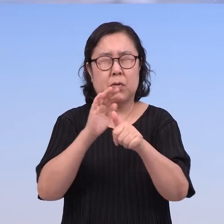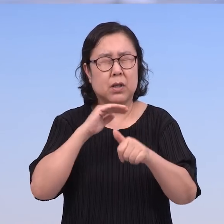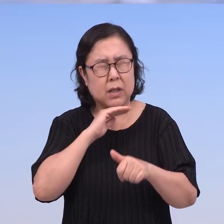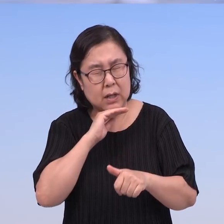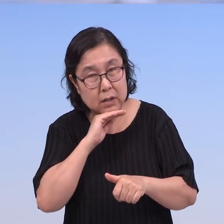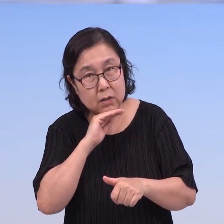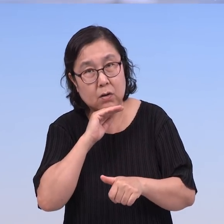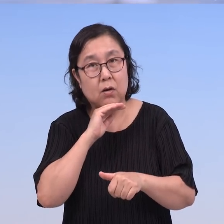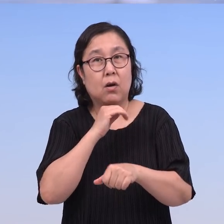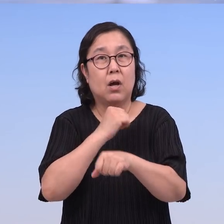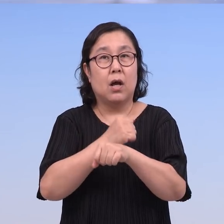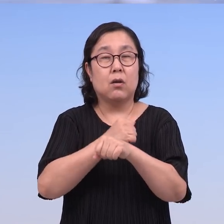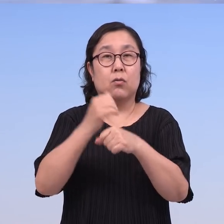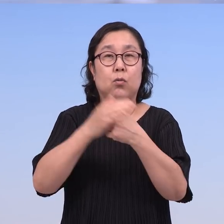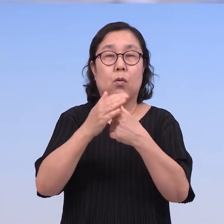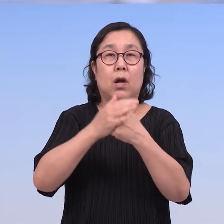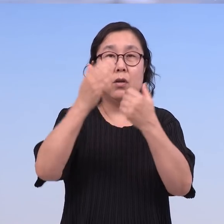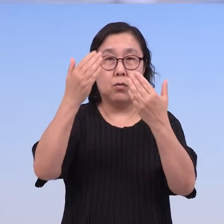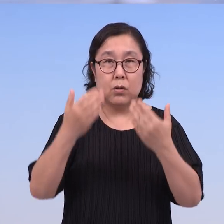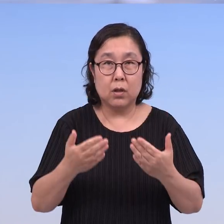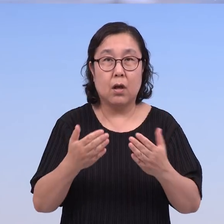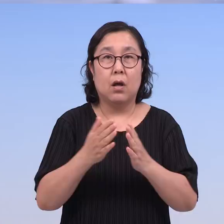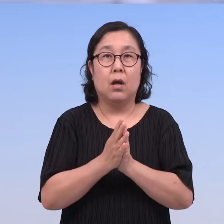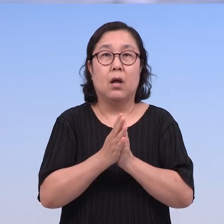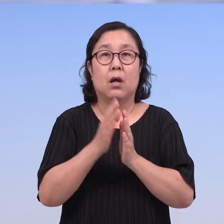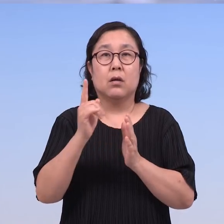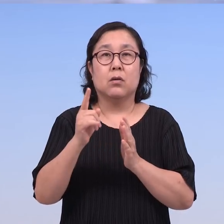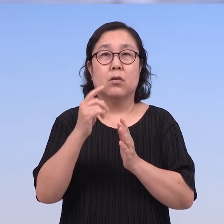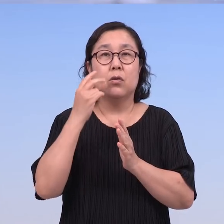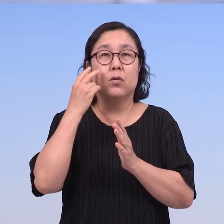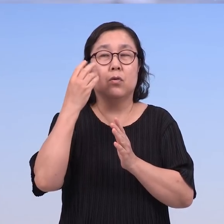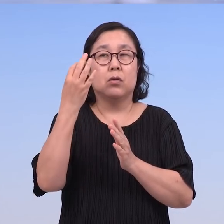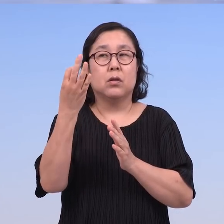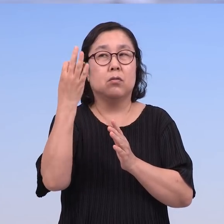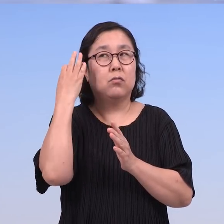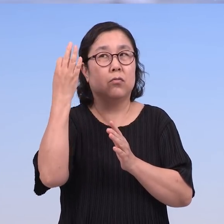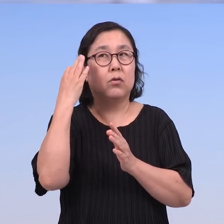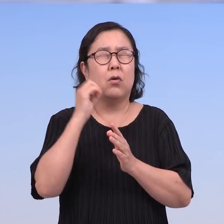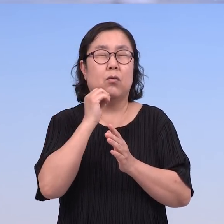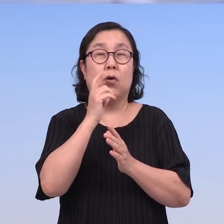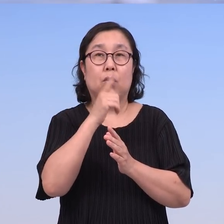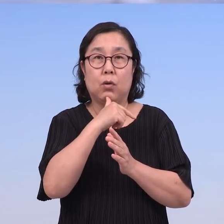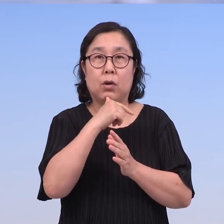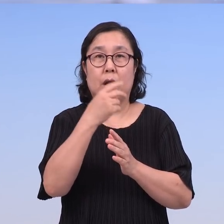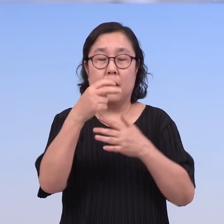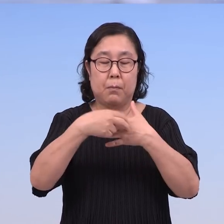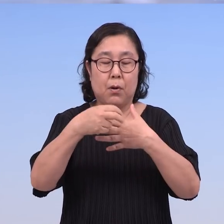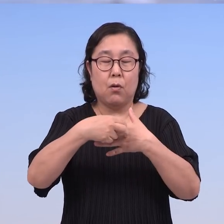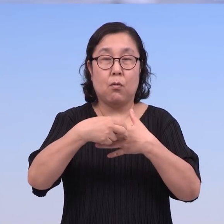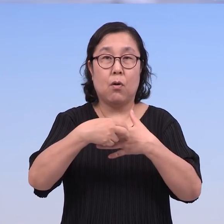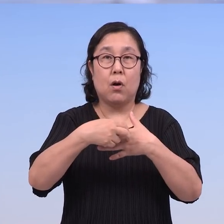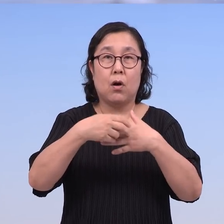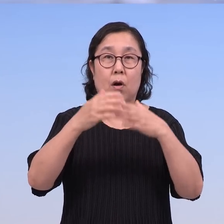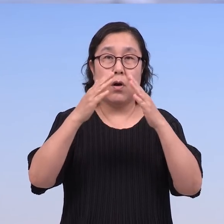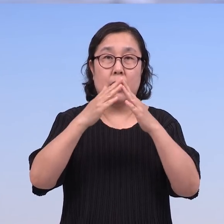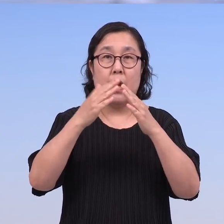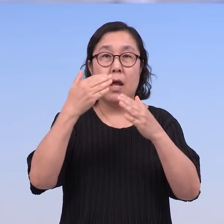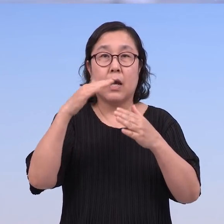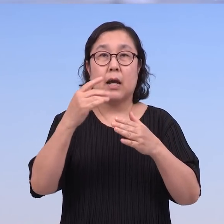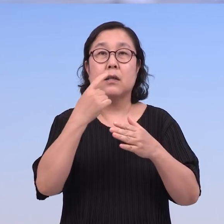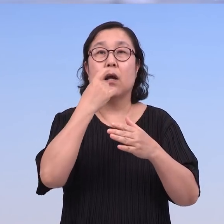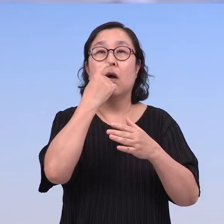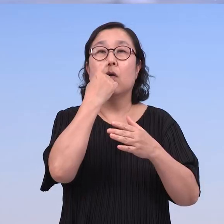막 죽치고 기다리고 또 누가 도와주시고 그래가지고요, 그 다음날 이제 2주 전 월요일이에요. 병원에 가가지고